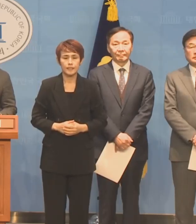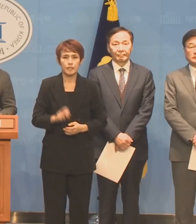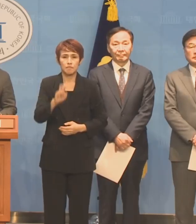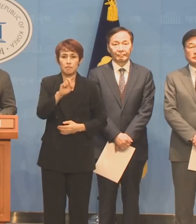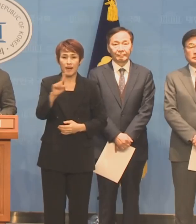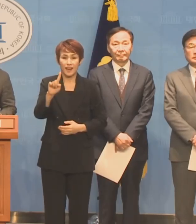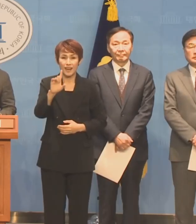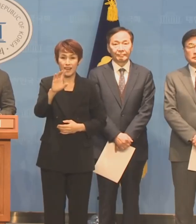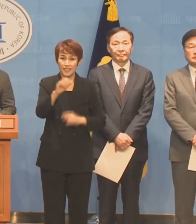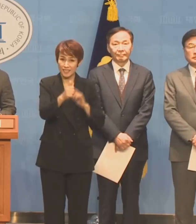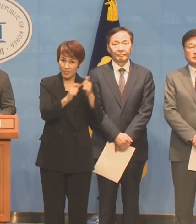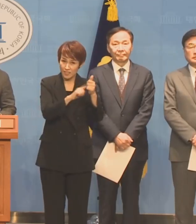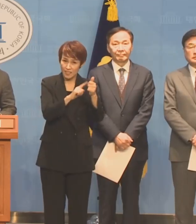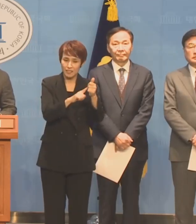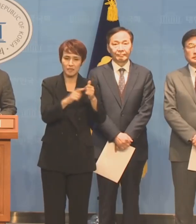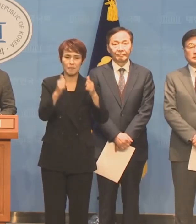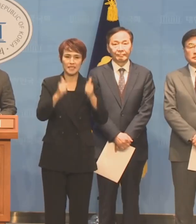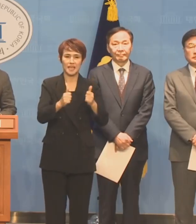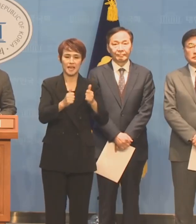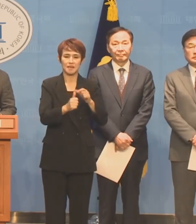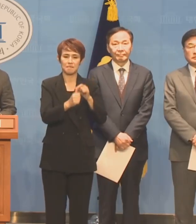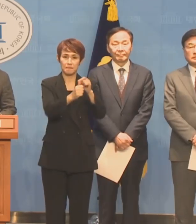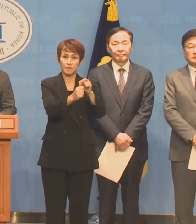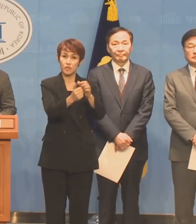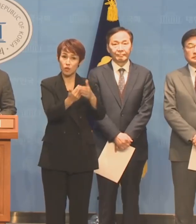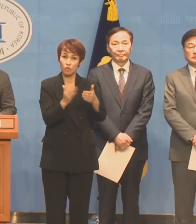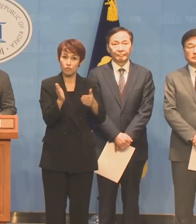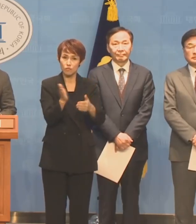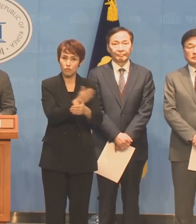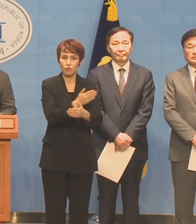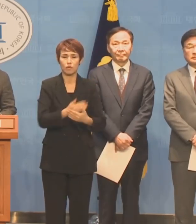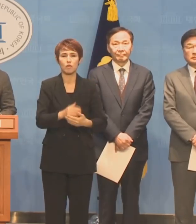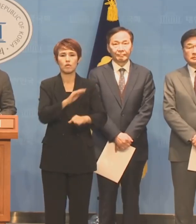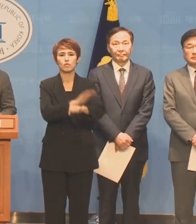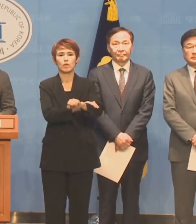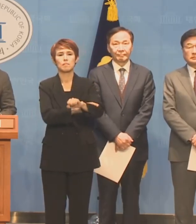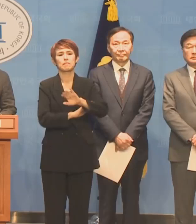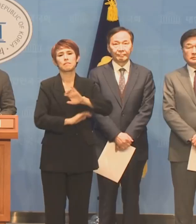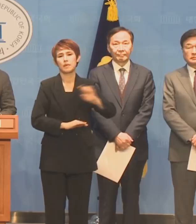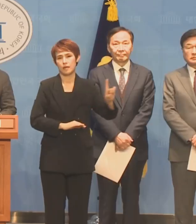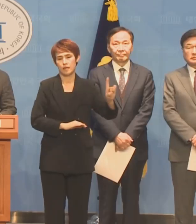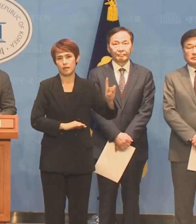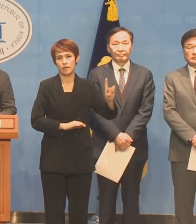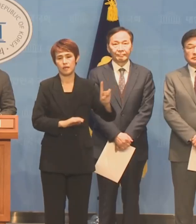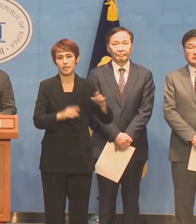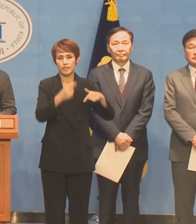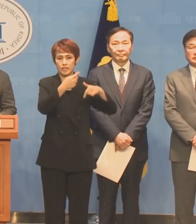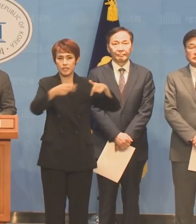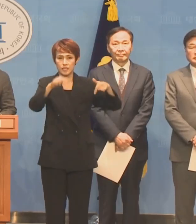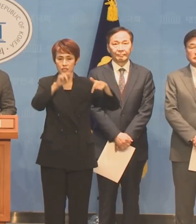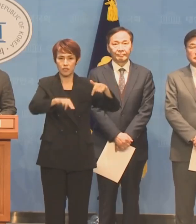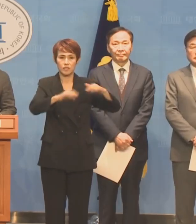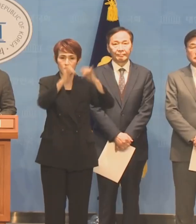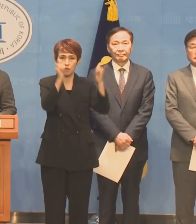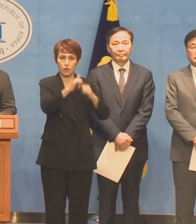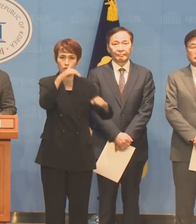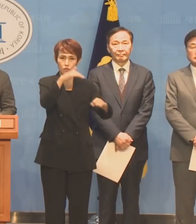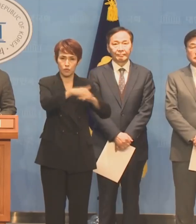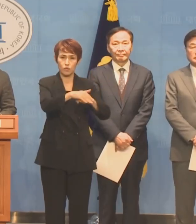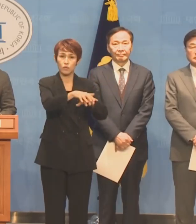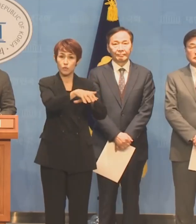마은혁 후보자는 판사로 임용되기 전부터 과격 좌익 혁명단체인 인천지역 사회주의